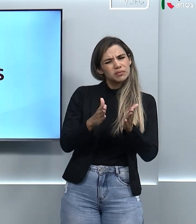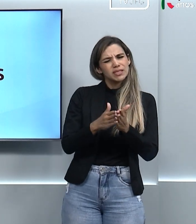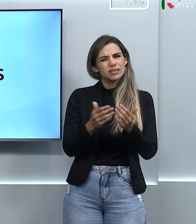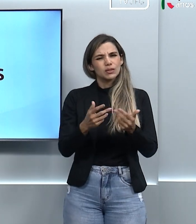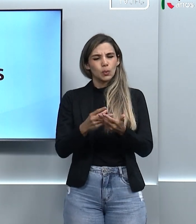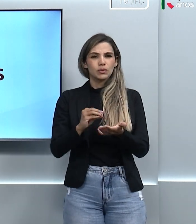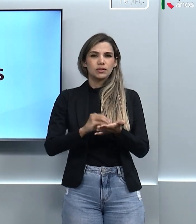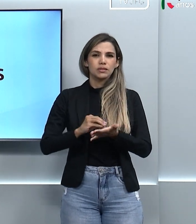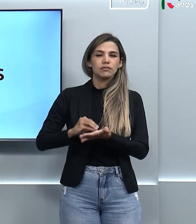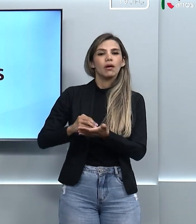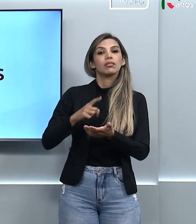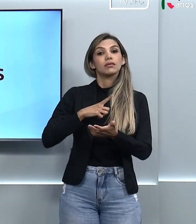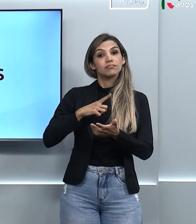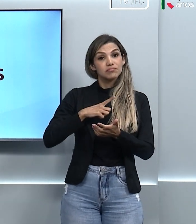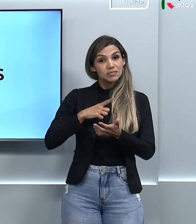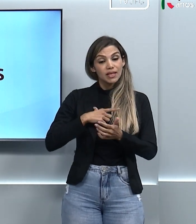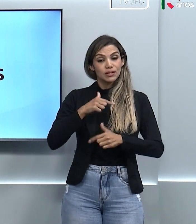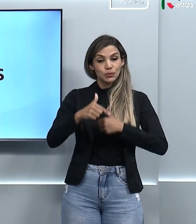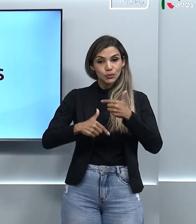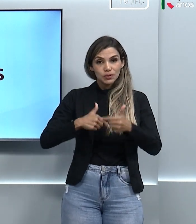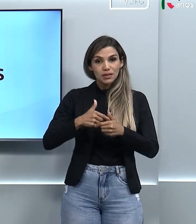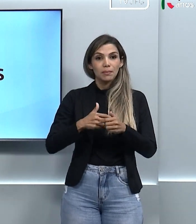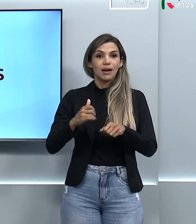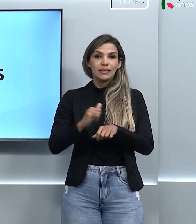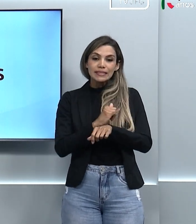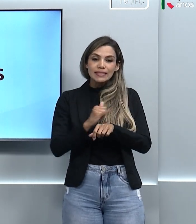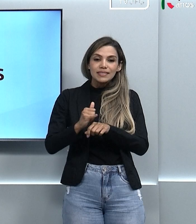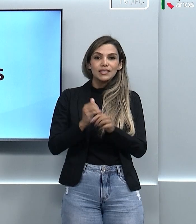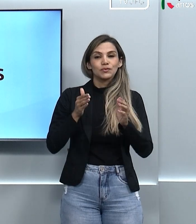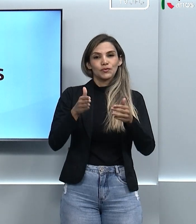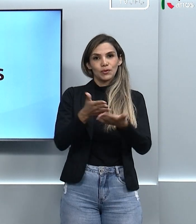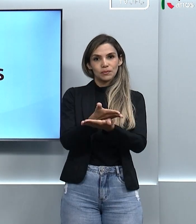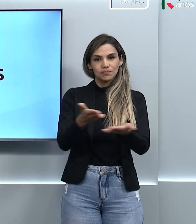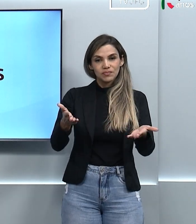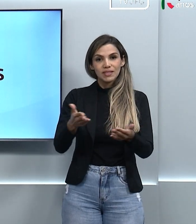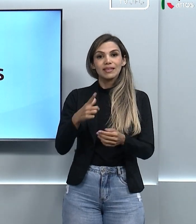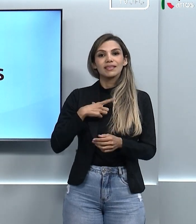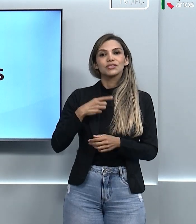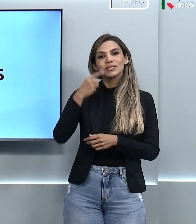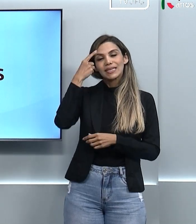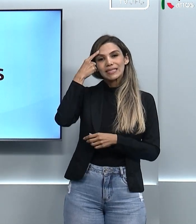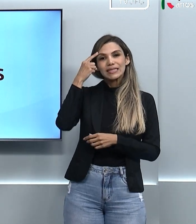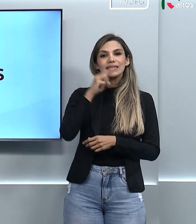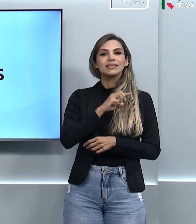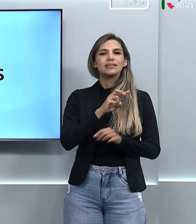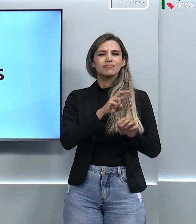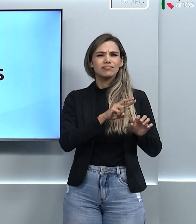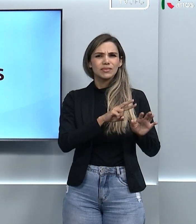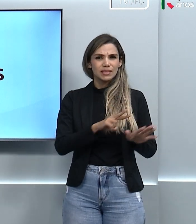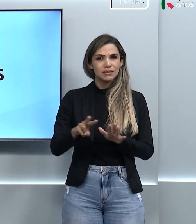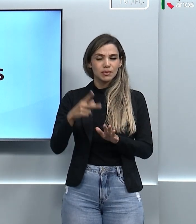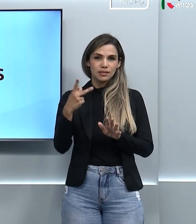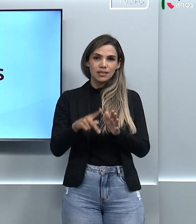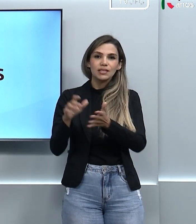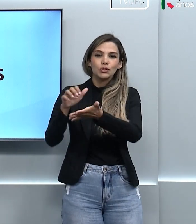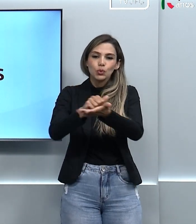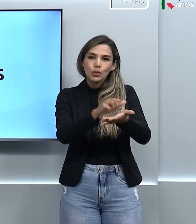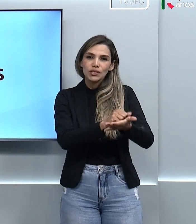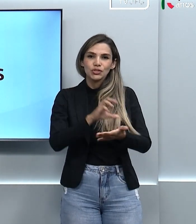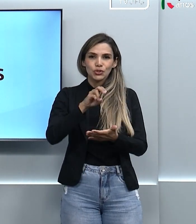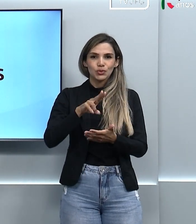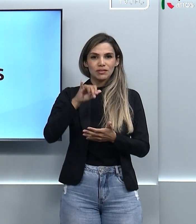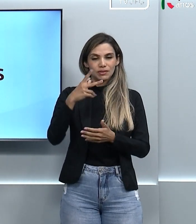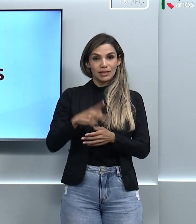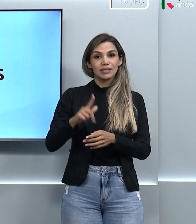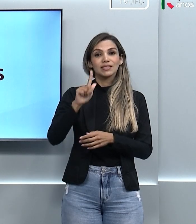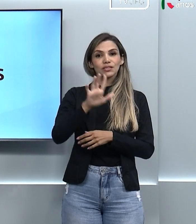sendo oferecido para essa população aqui no nosso estado. A terceira edição da Semana Nacional do Registro Civil em Goiás, o